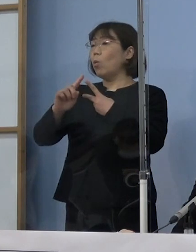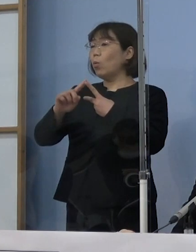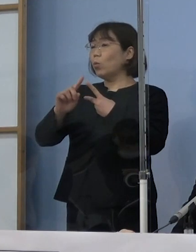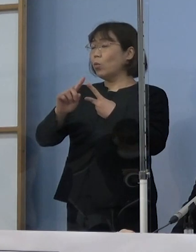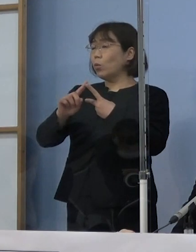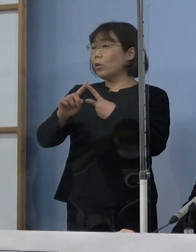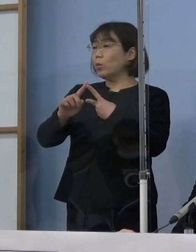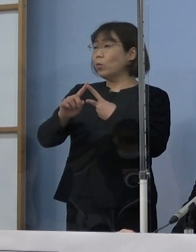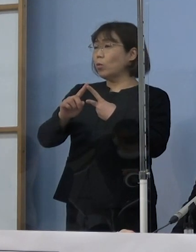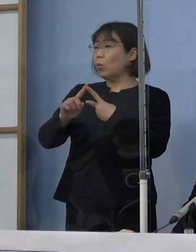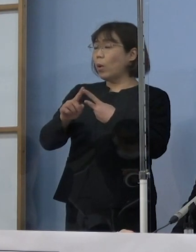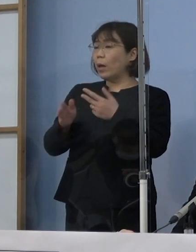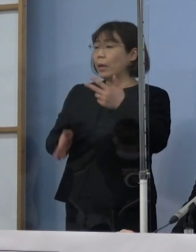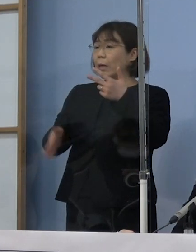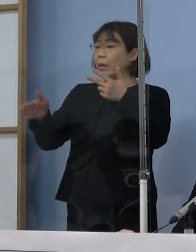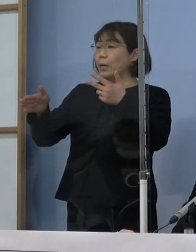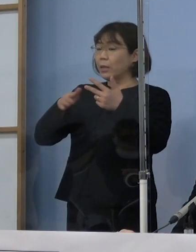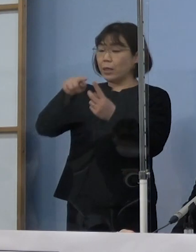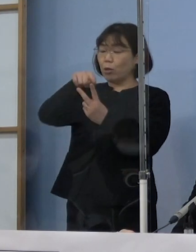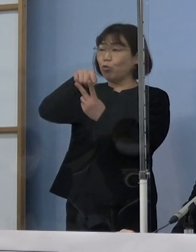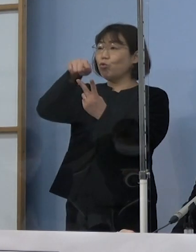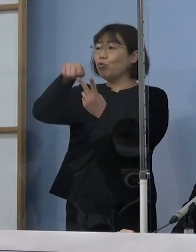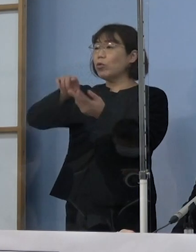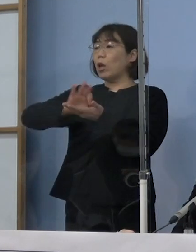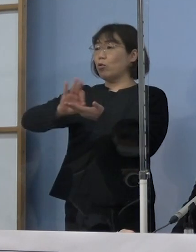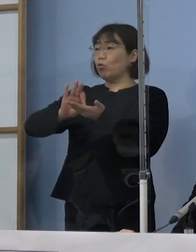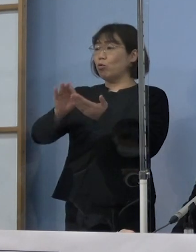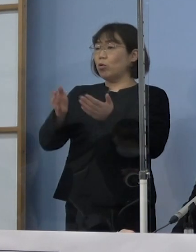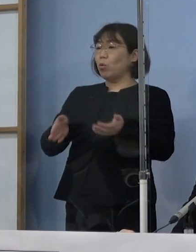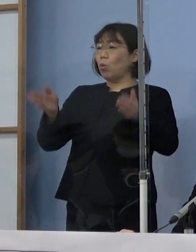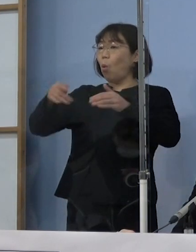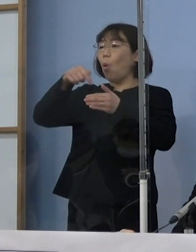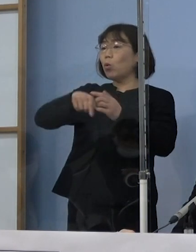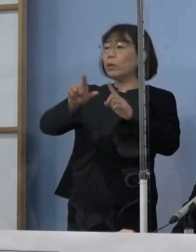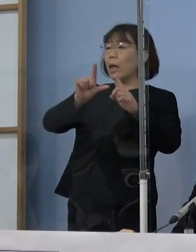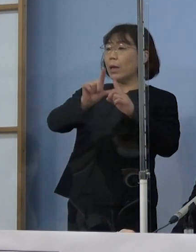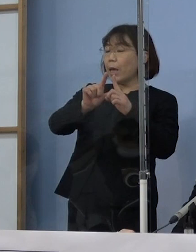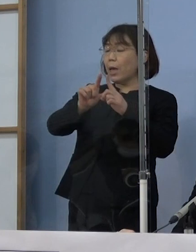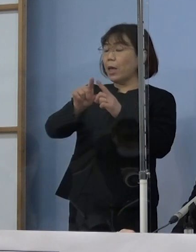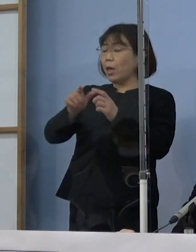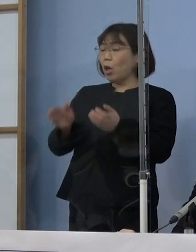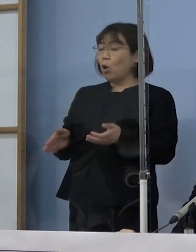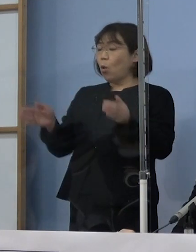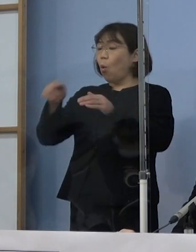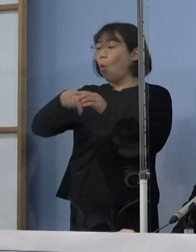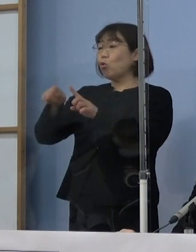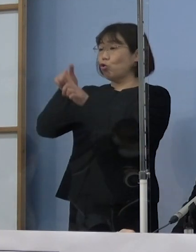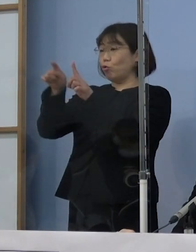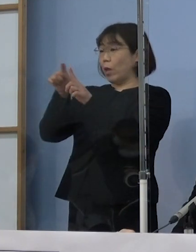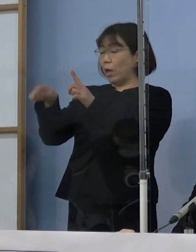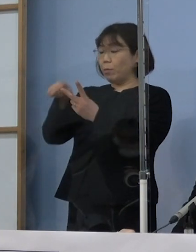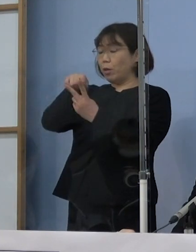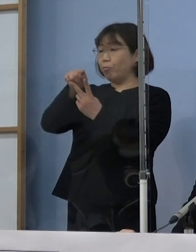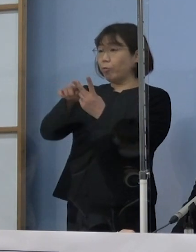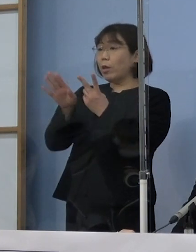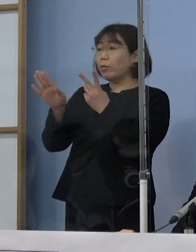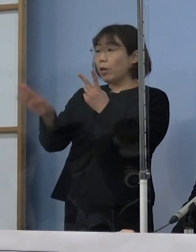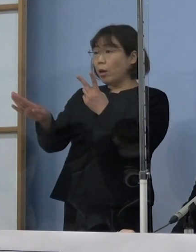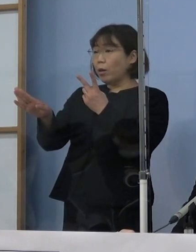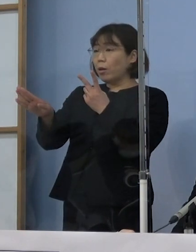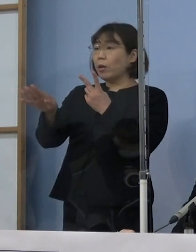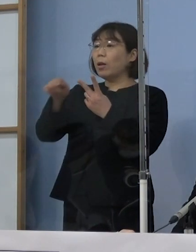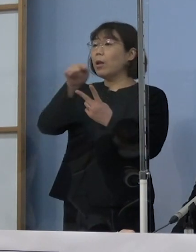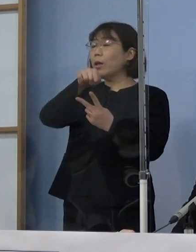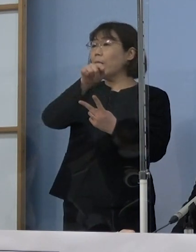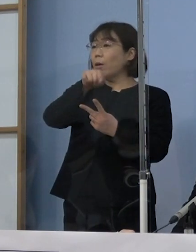方、施設2つ利用されてます。屋内施設 A と屋内施設 B でございますが、屋内